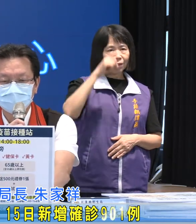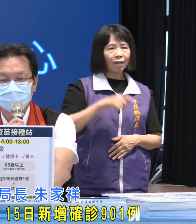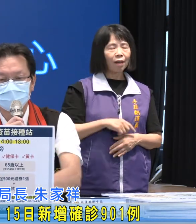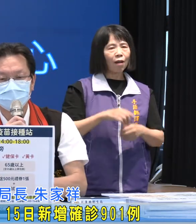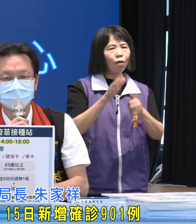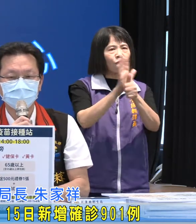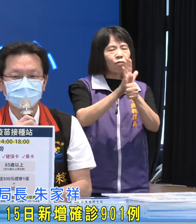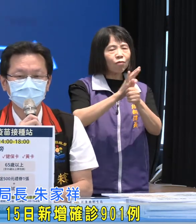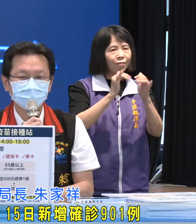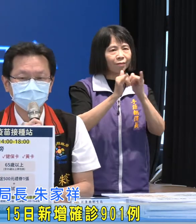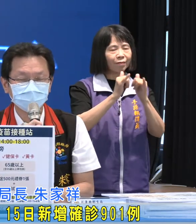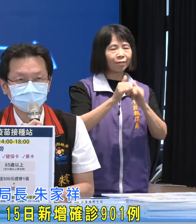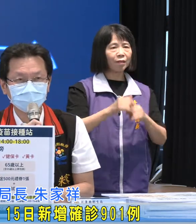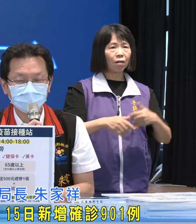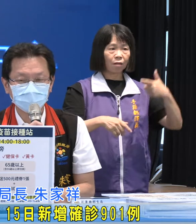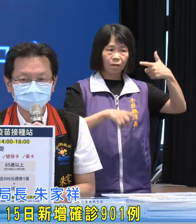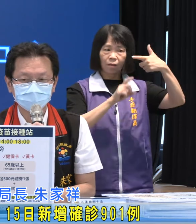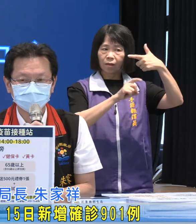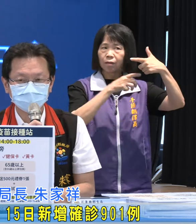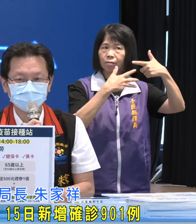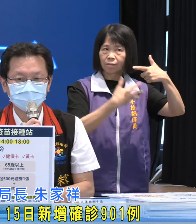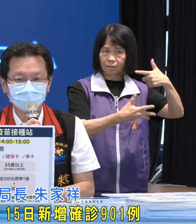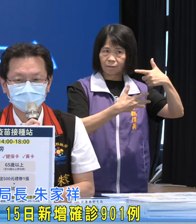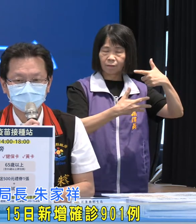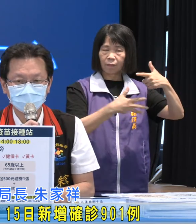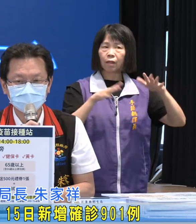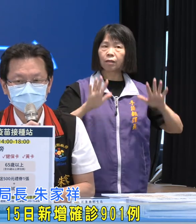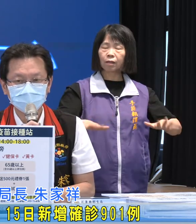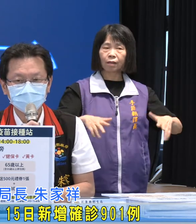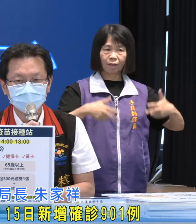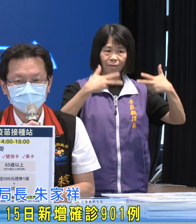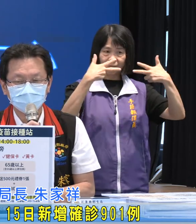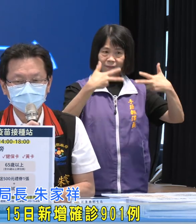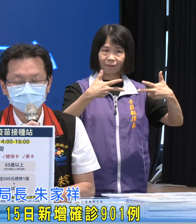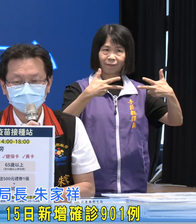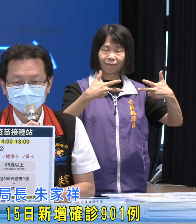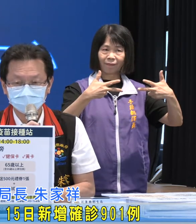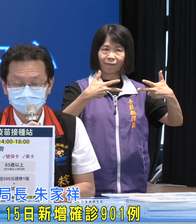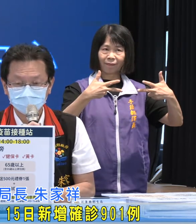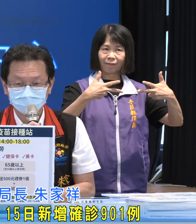亲，所以在6月18号就这个礼拜天